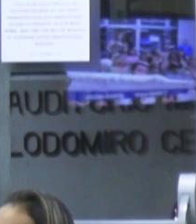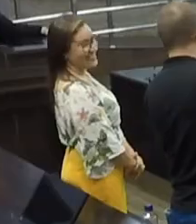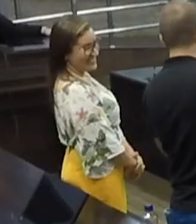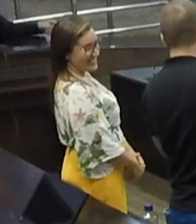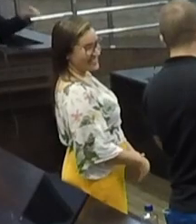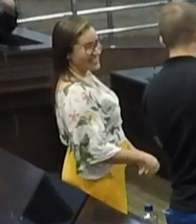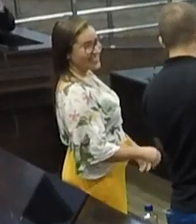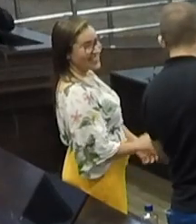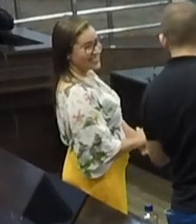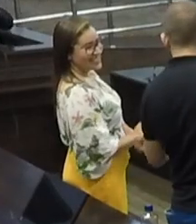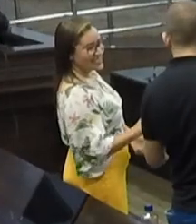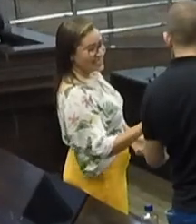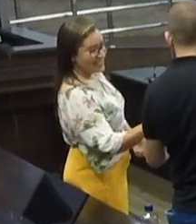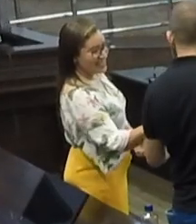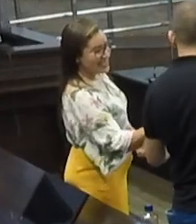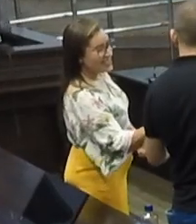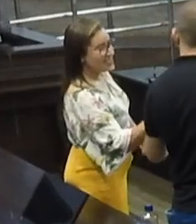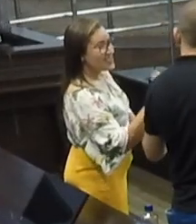Obrigado. Obrigada.